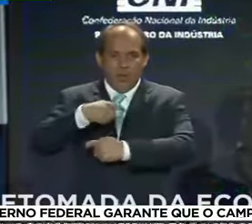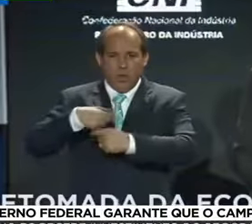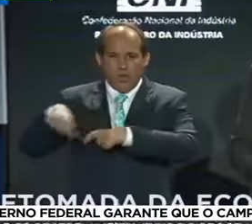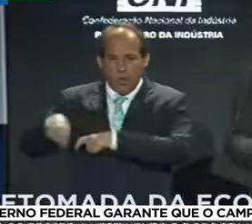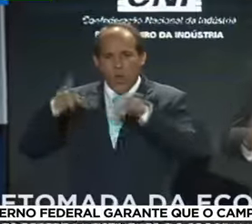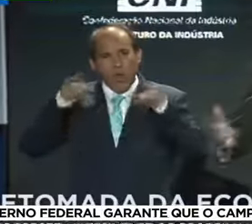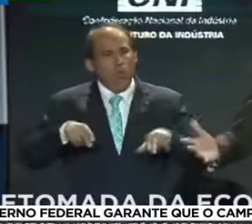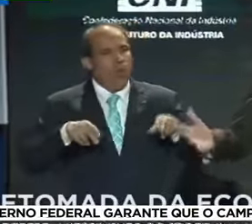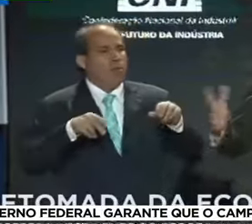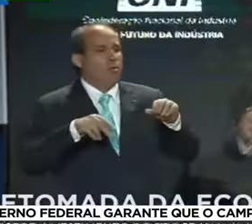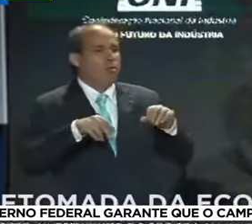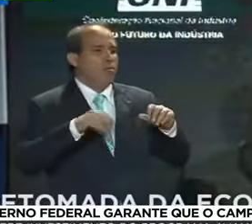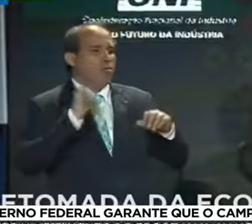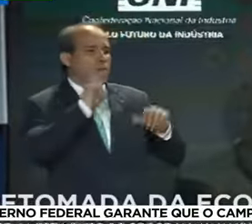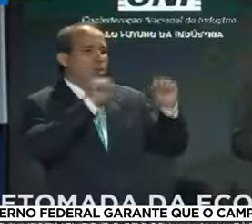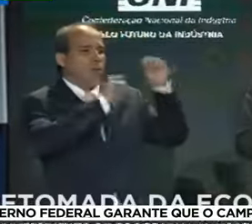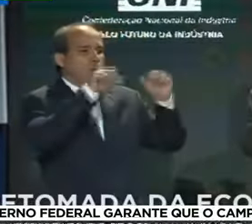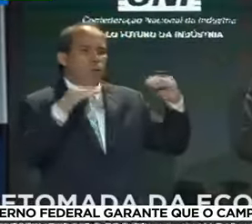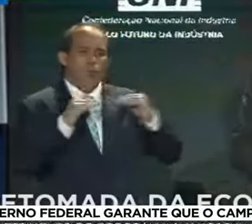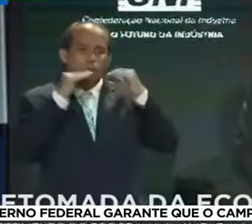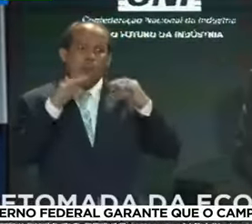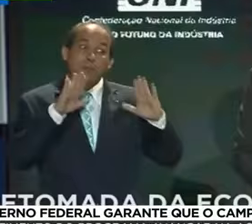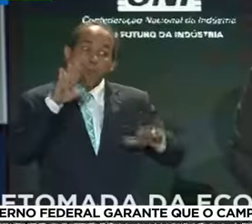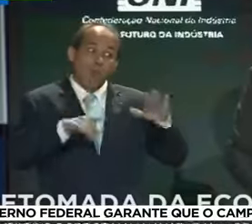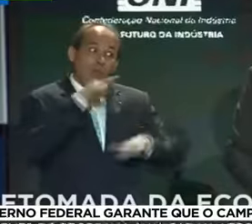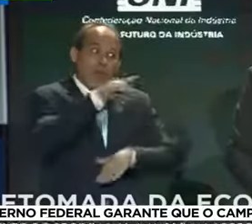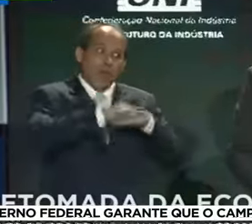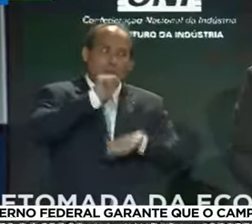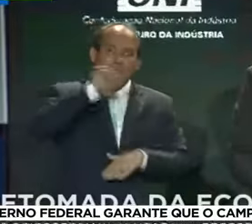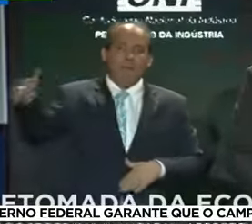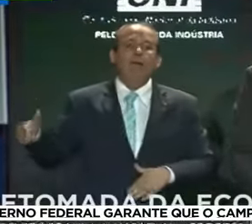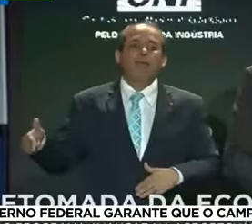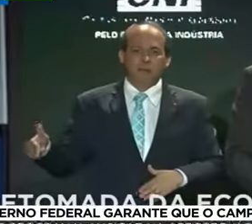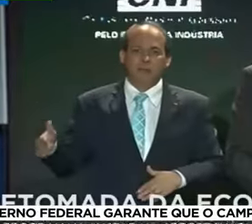a indústria, ou talvez mais importante que a indústria, porque sem ela nós não sobrevivemos.